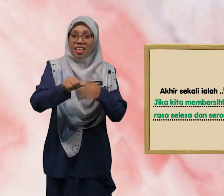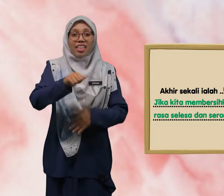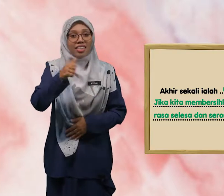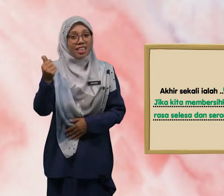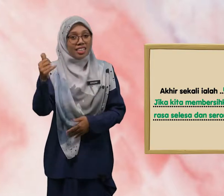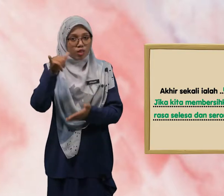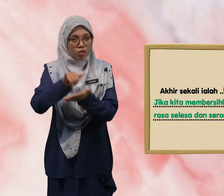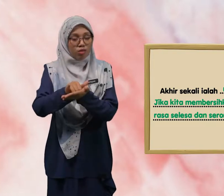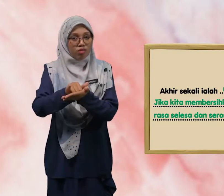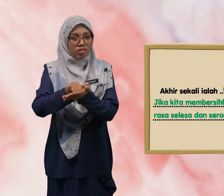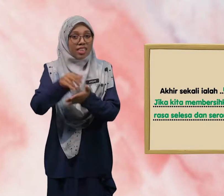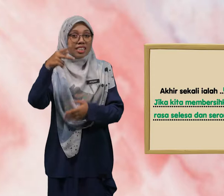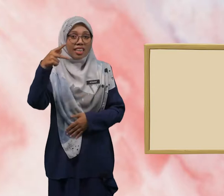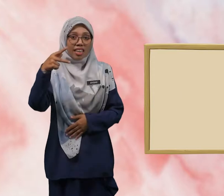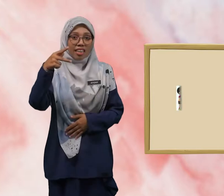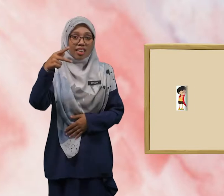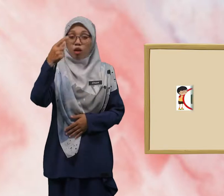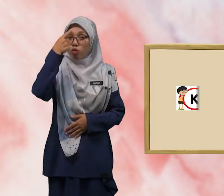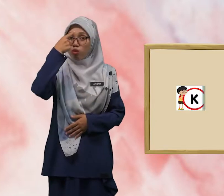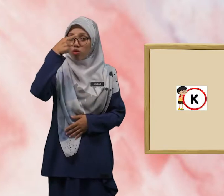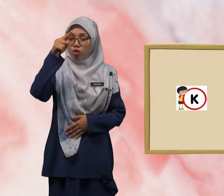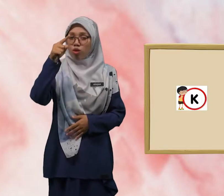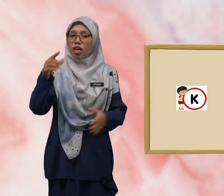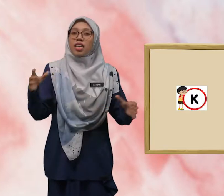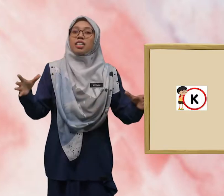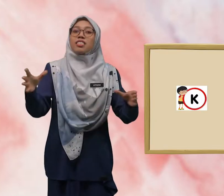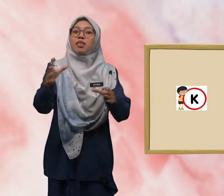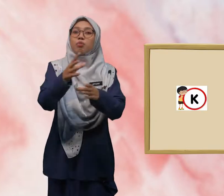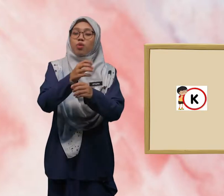yaitu key untuk kesimpulannya